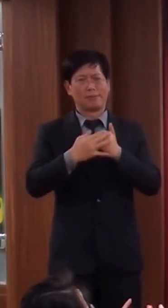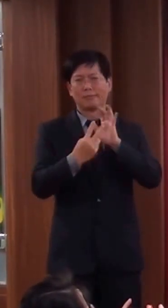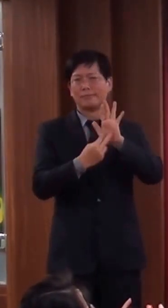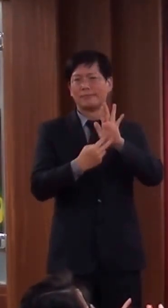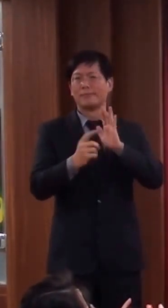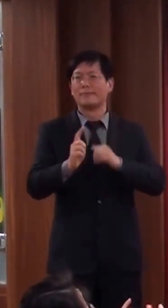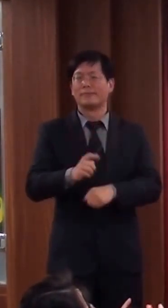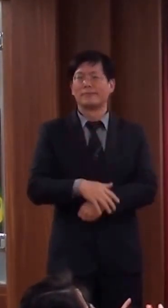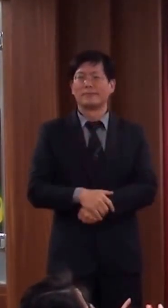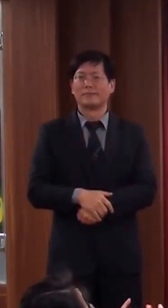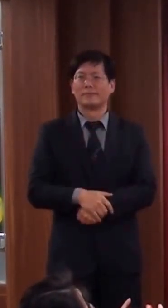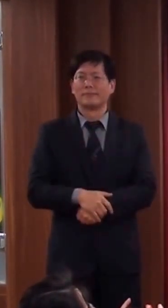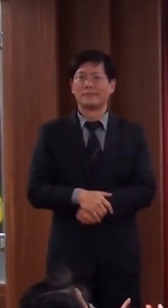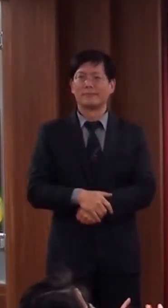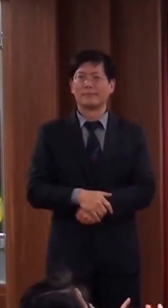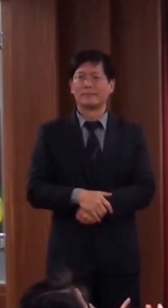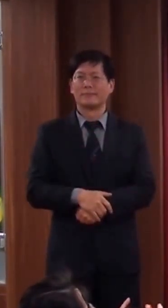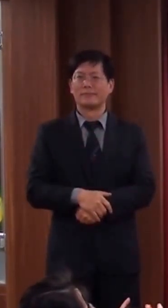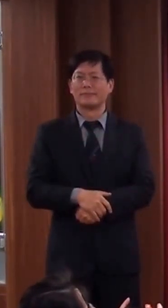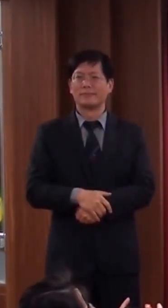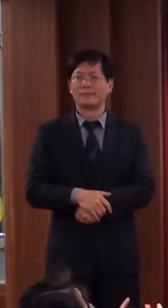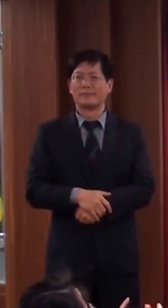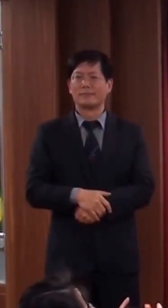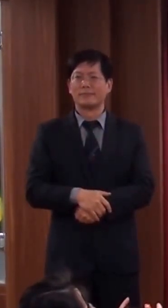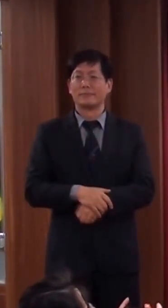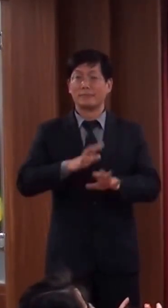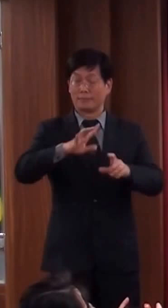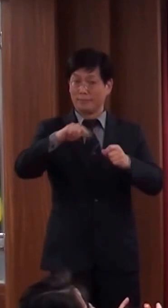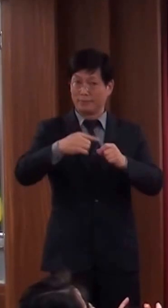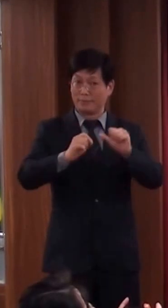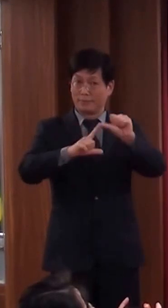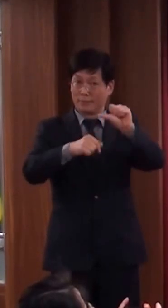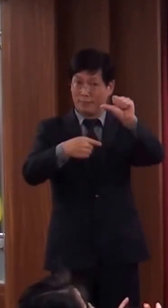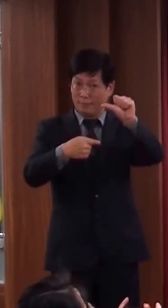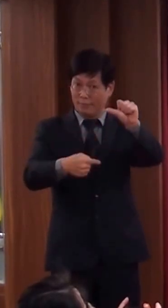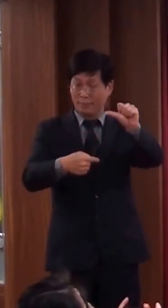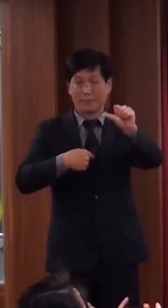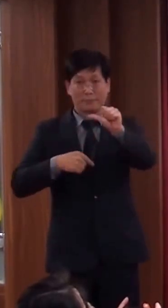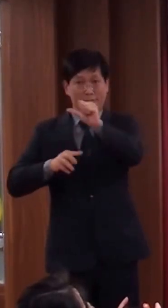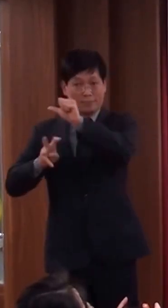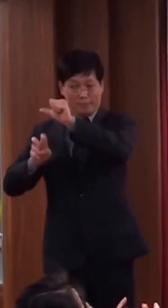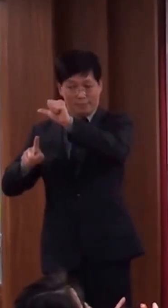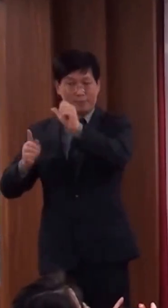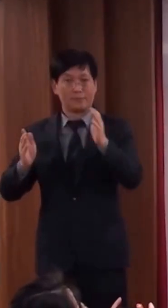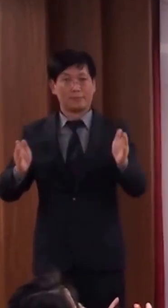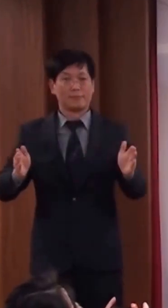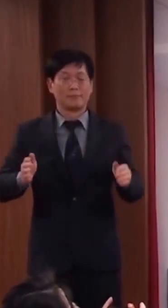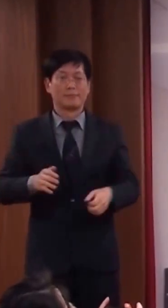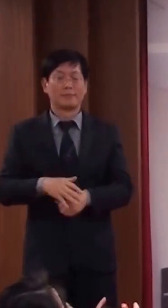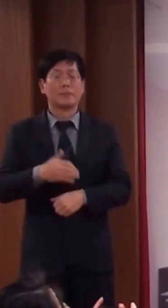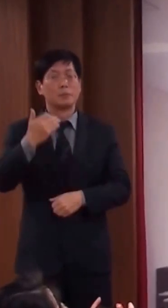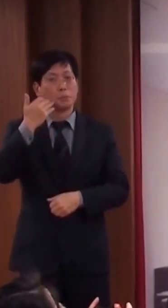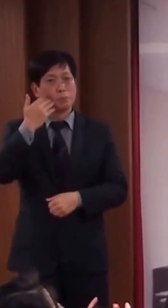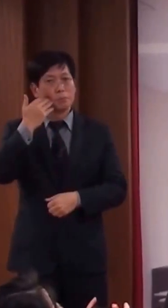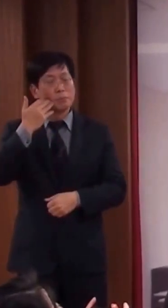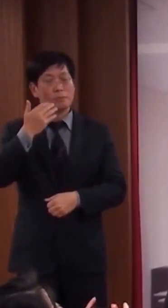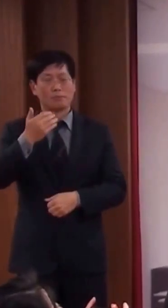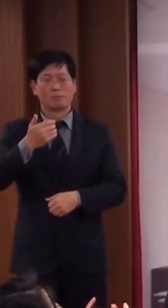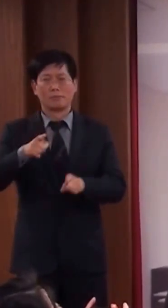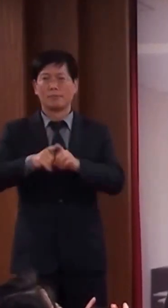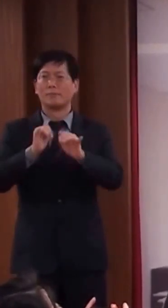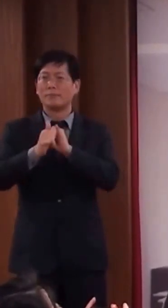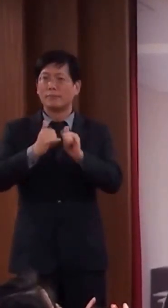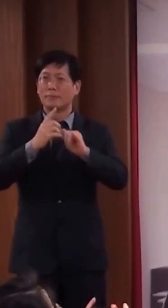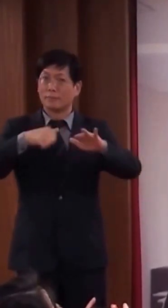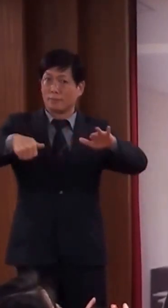一下？ 这个呢，就是今年的5月1号到5月31号，如果呢民众呢